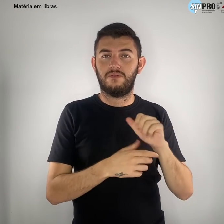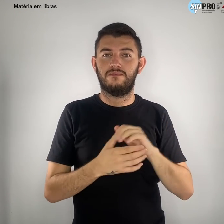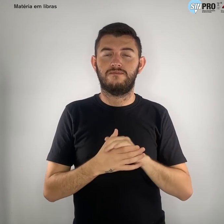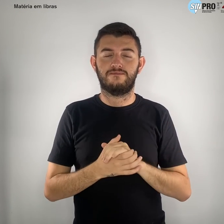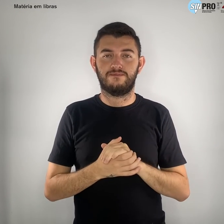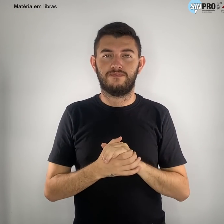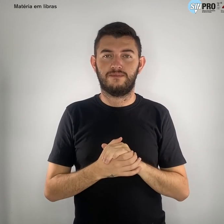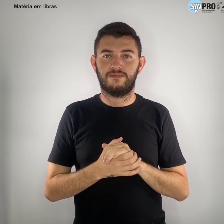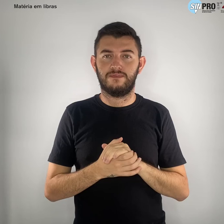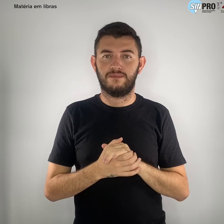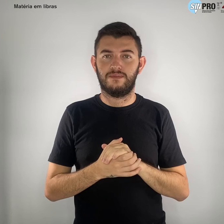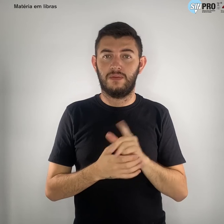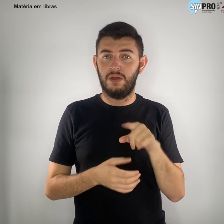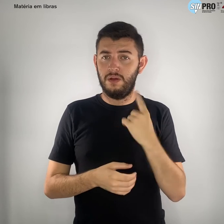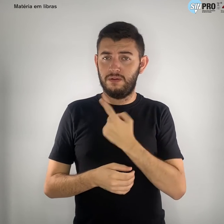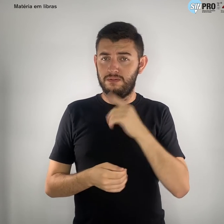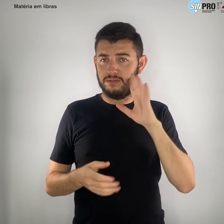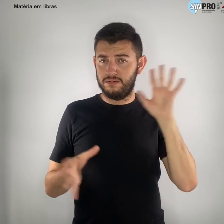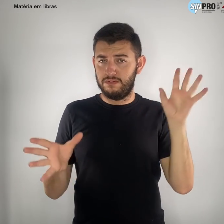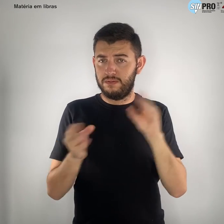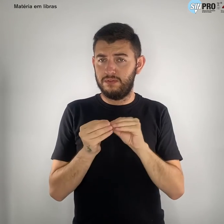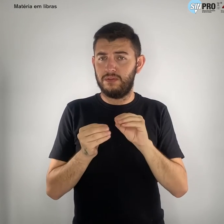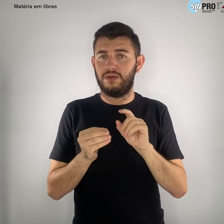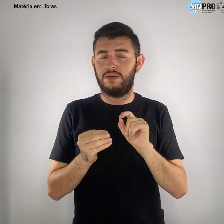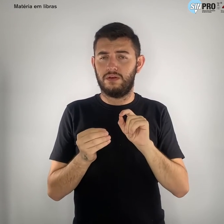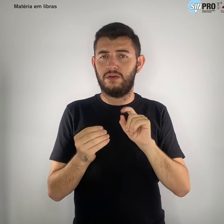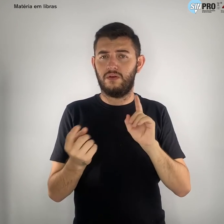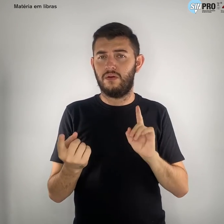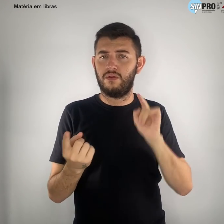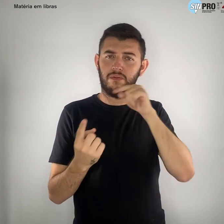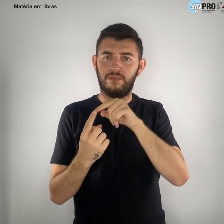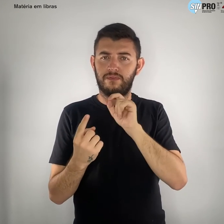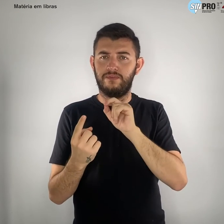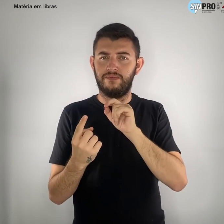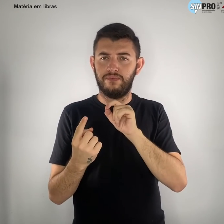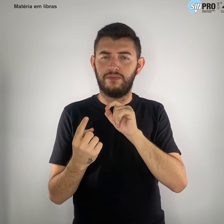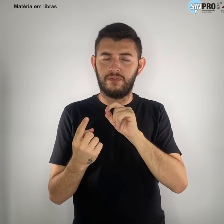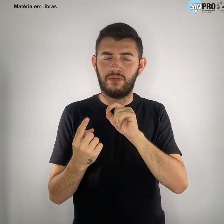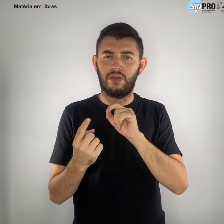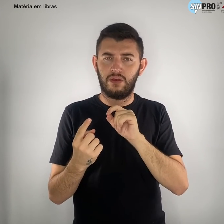Sabendo que a concretização desse propósito passa por cumprir a Lei